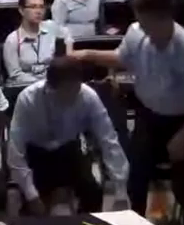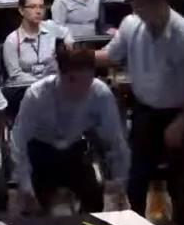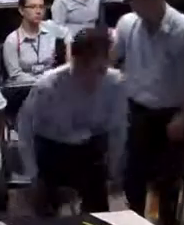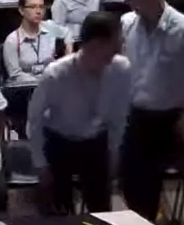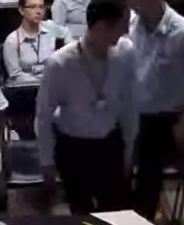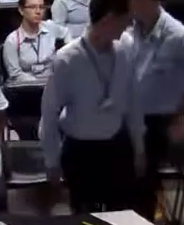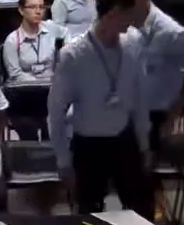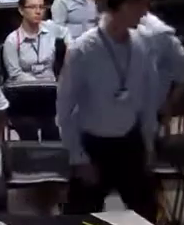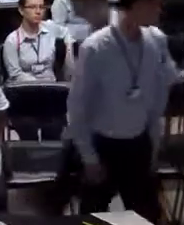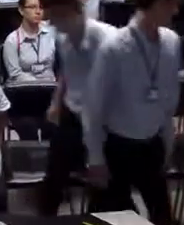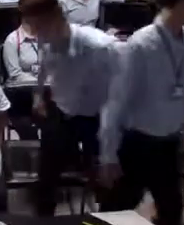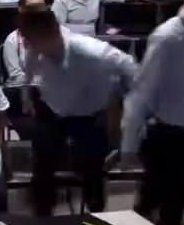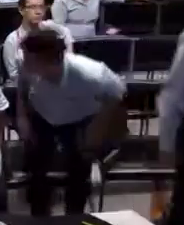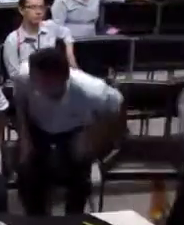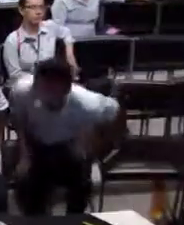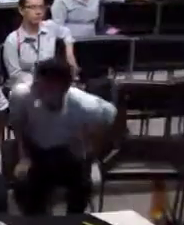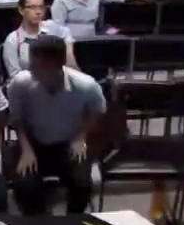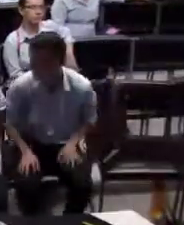Otra pregunta más.